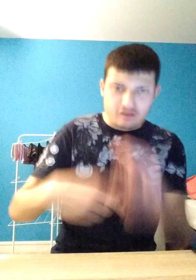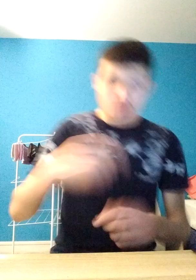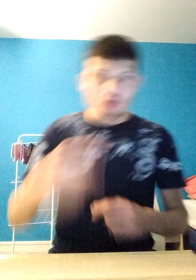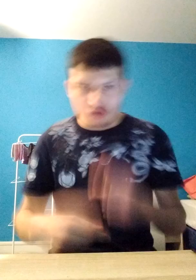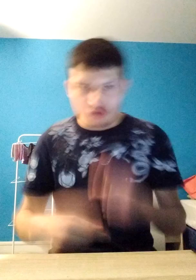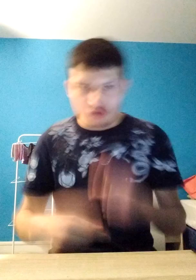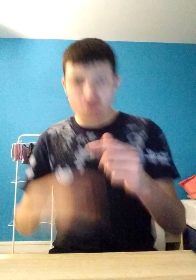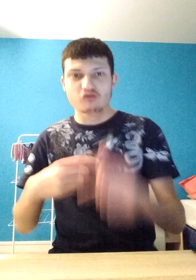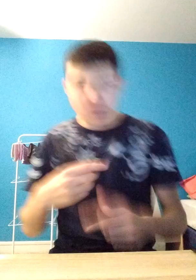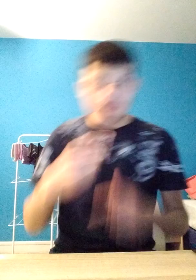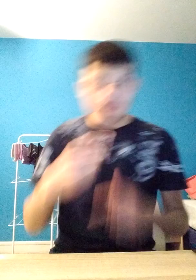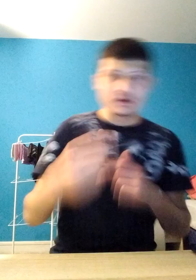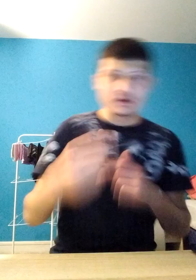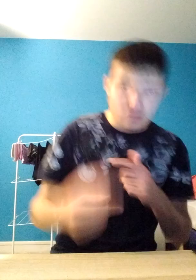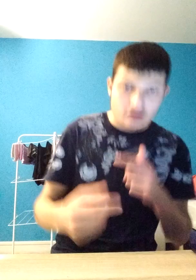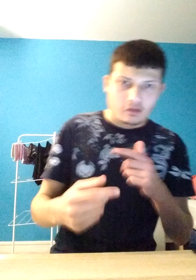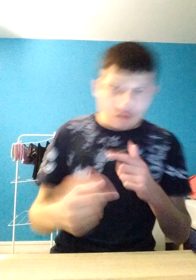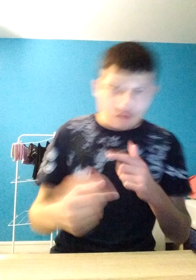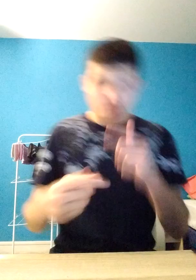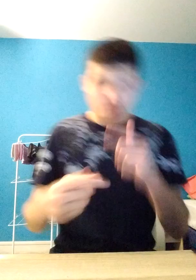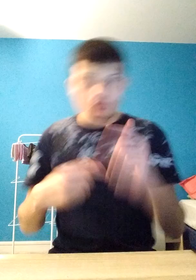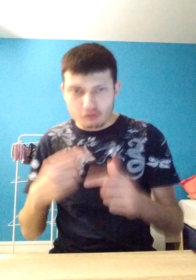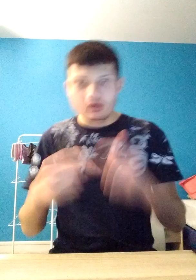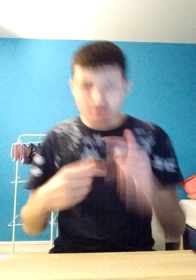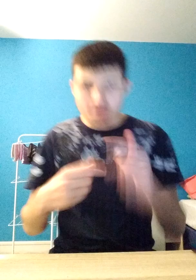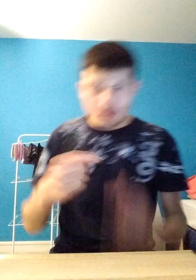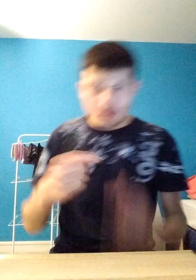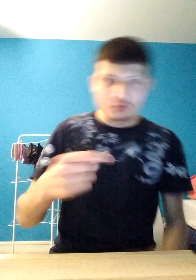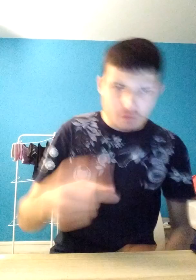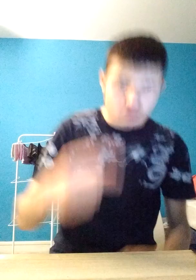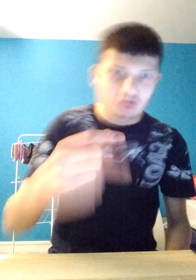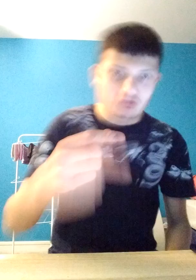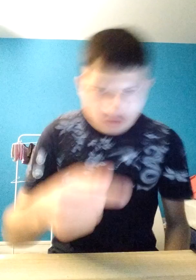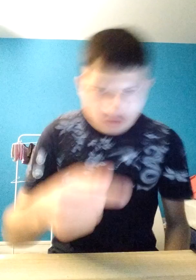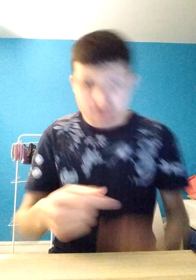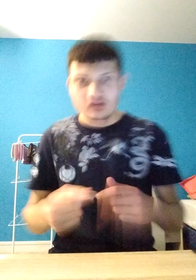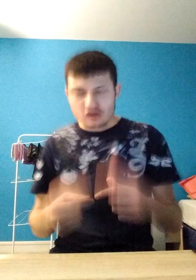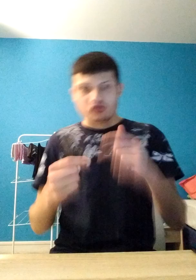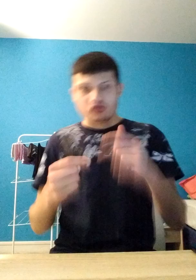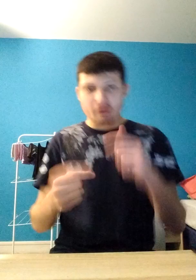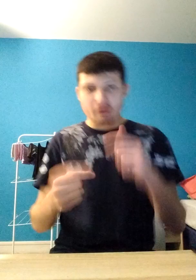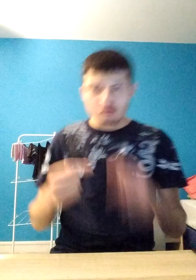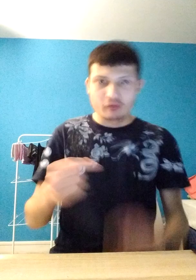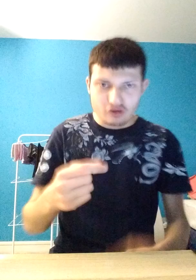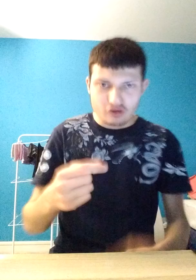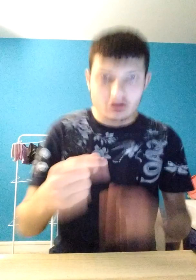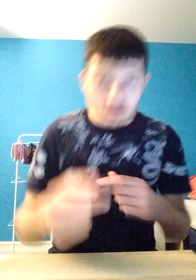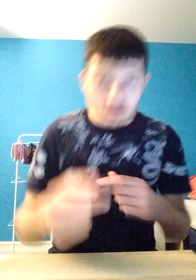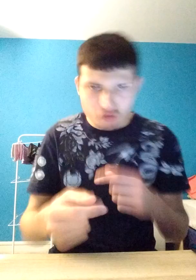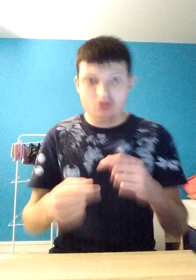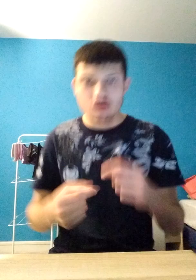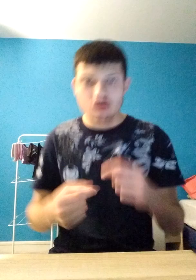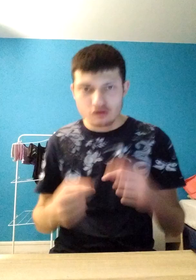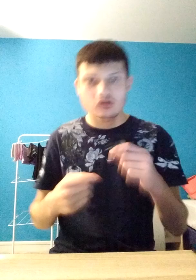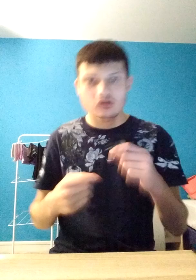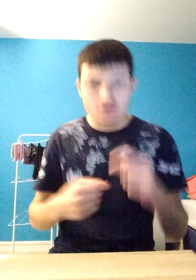Excusez-moi pour ce que je vous ai fait. Pardonnez-moi pour par rapport à mes problèmes de justice. Je me pardonne à vous.